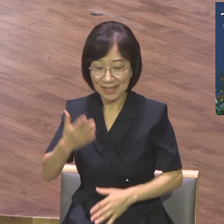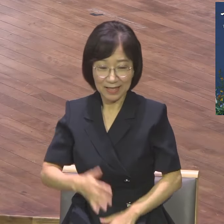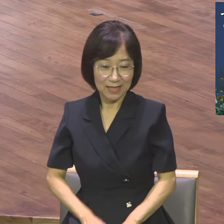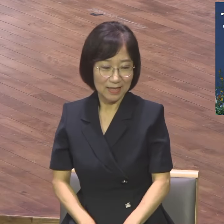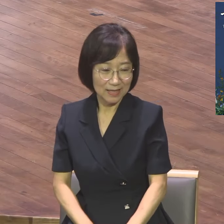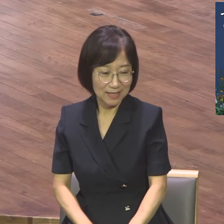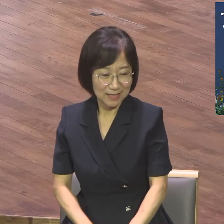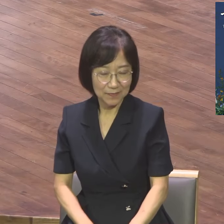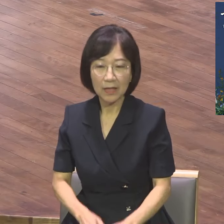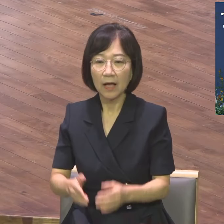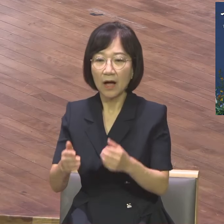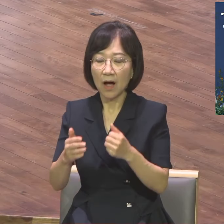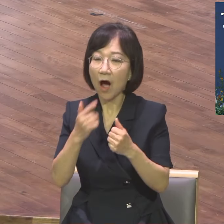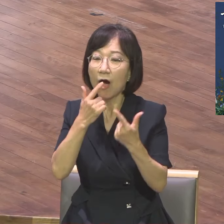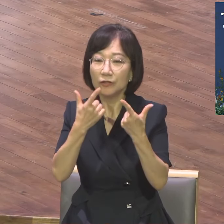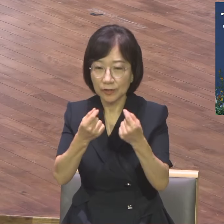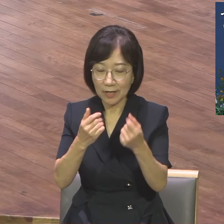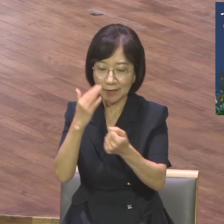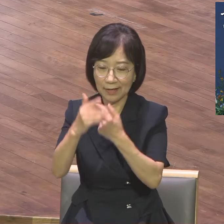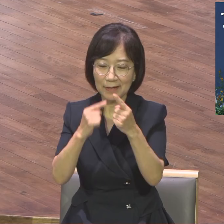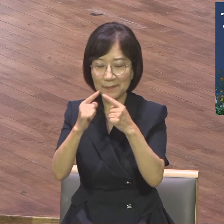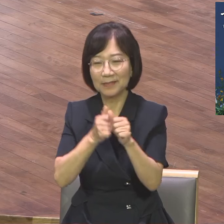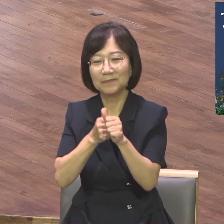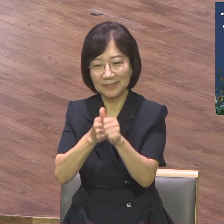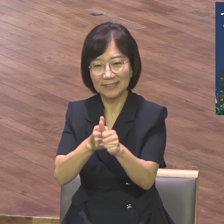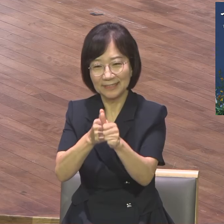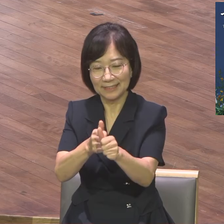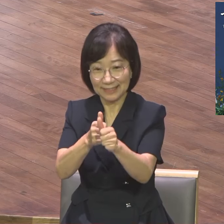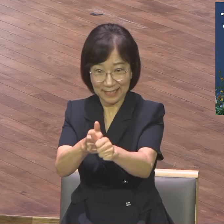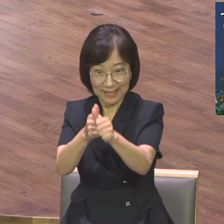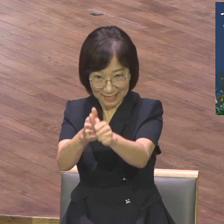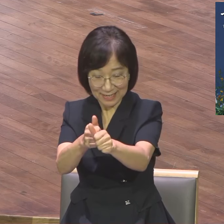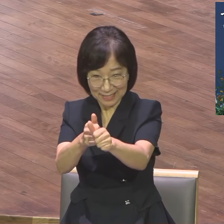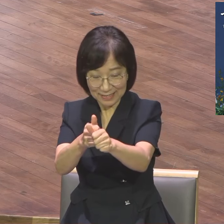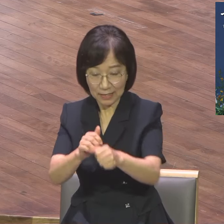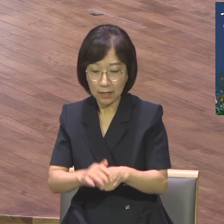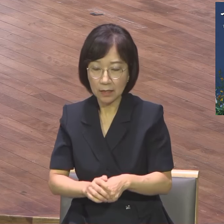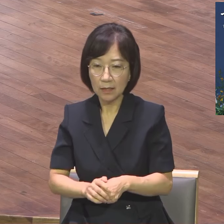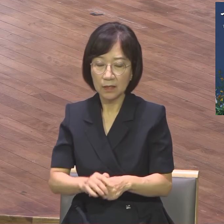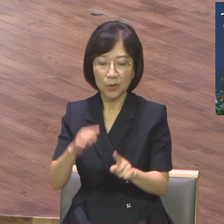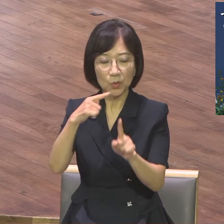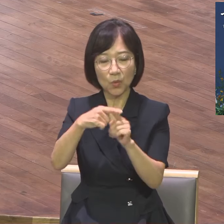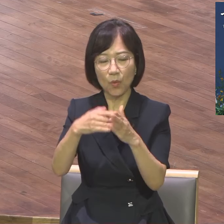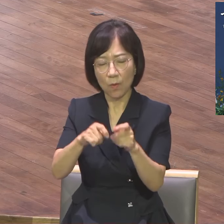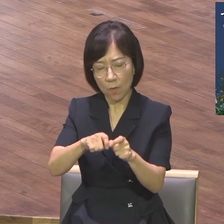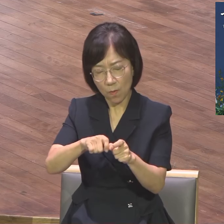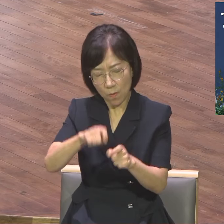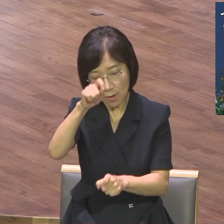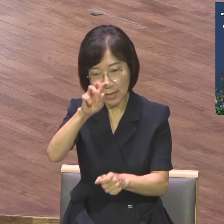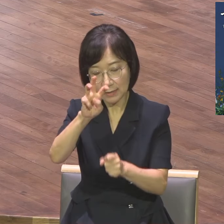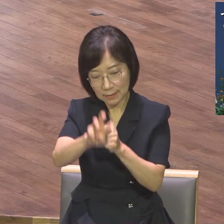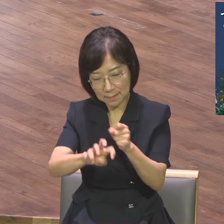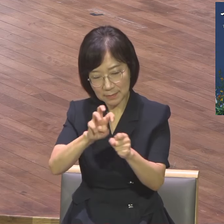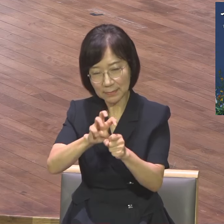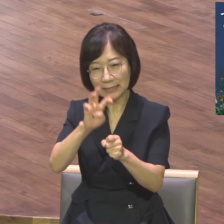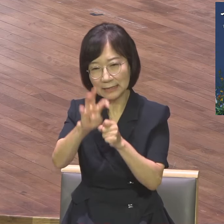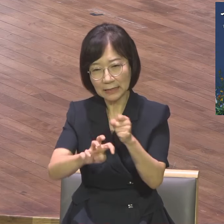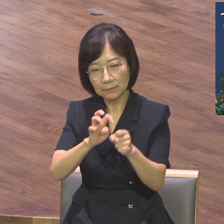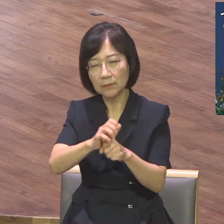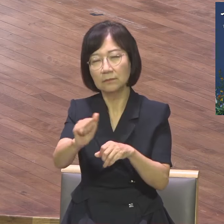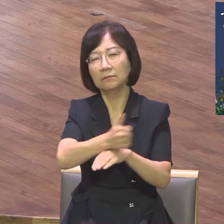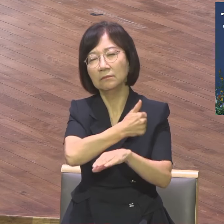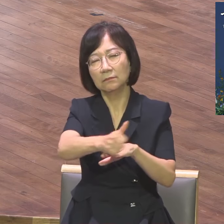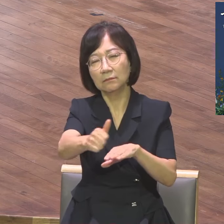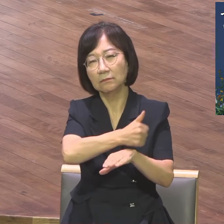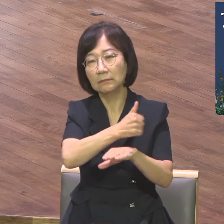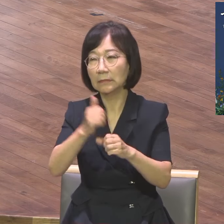그 인도 말씀 따라가야 돼. 주의 말씀이 그렇대. 말씀이. 근데 교회를 30년 다니고 40년 다녀 말씀이 없어요.